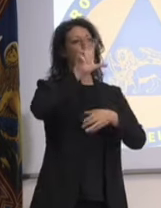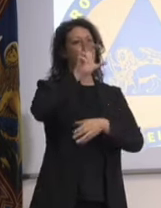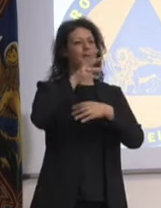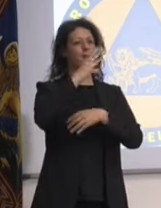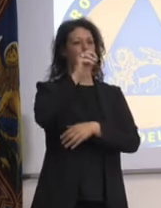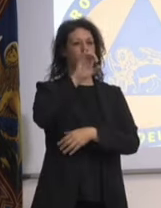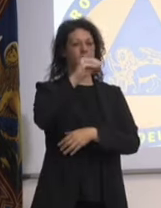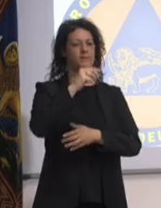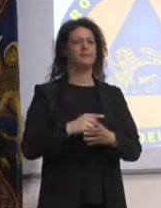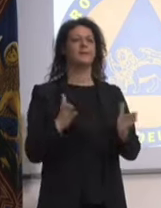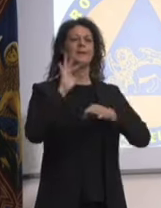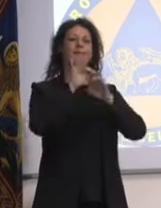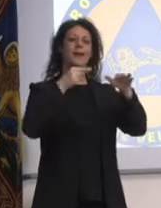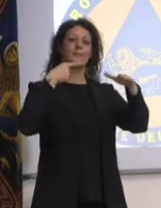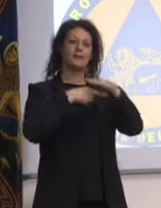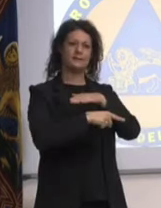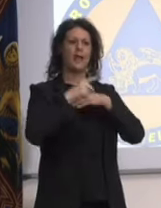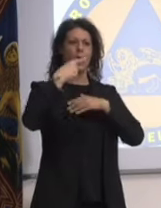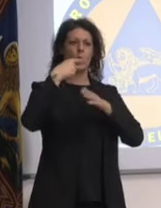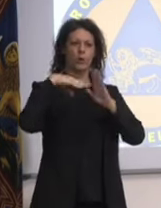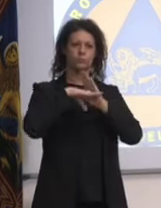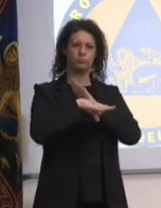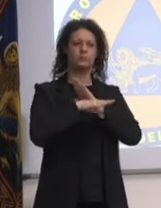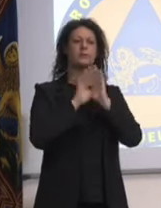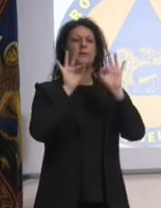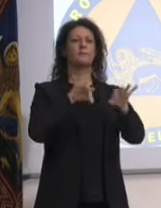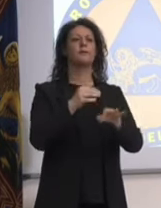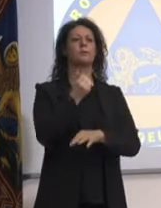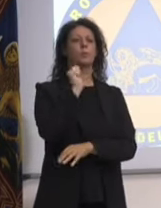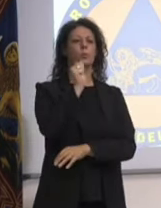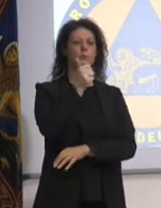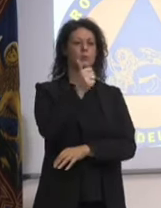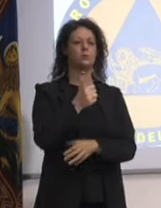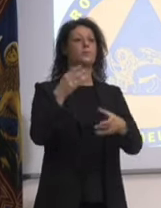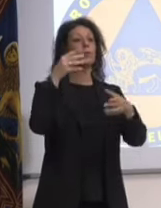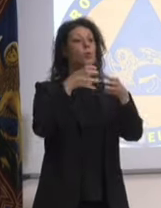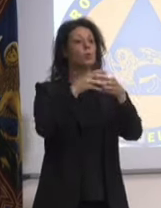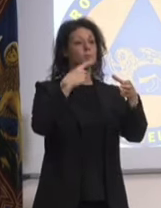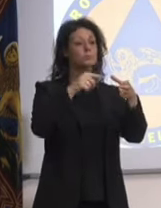Terapia intensiva cala ancora, siamo arrivati a 11, dei quali 1 Covid.